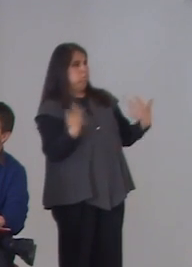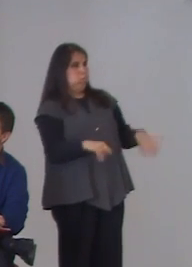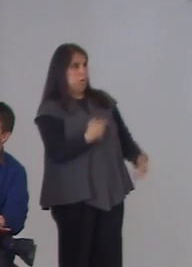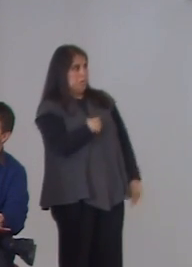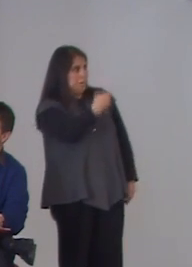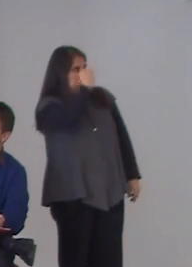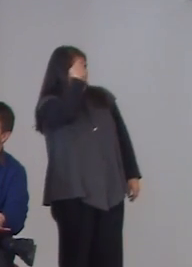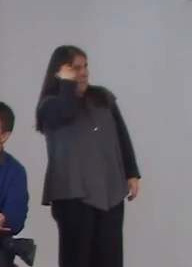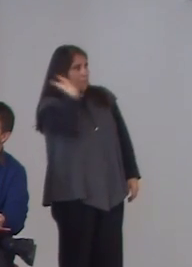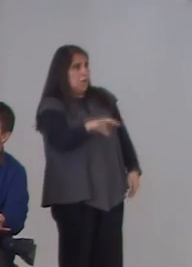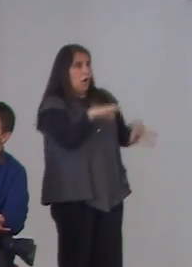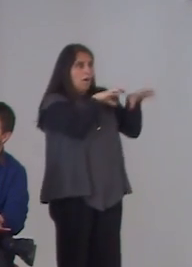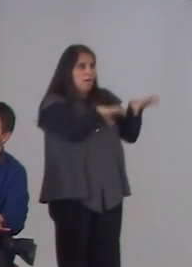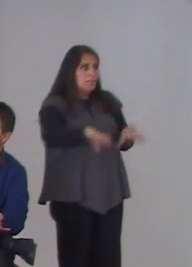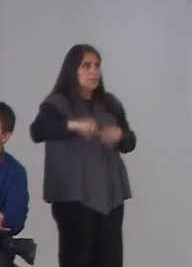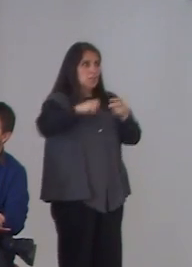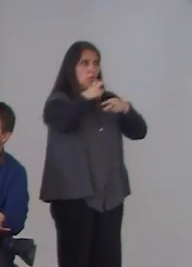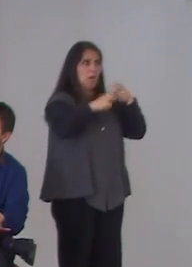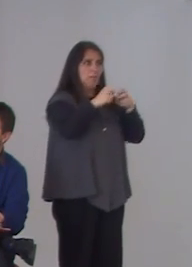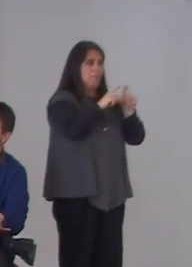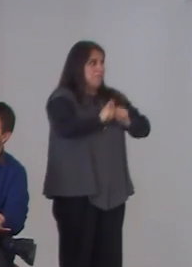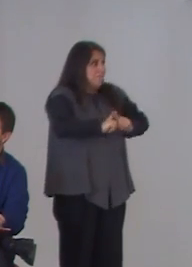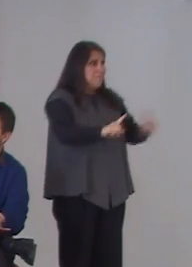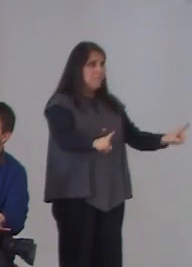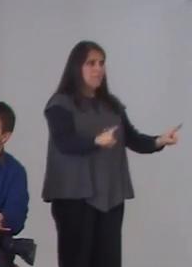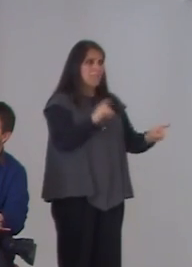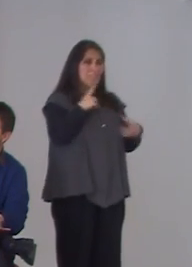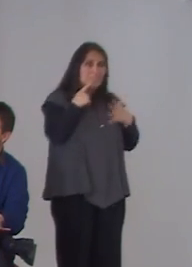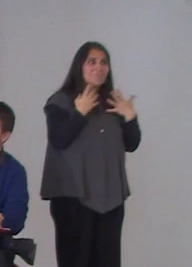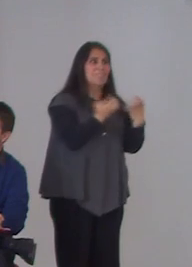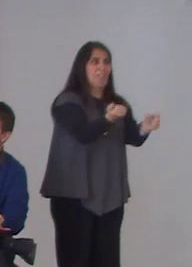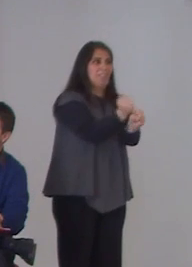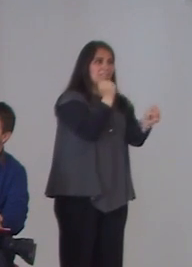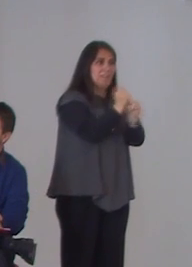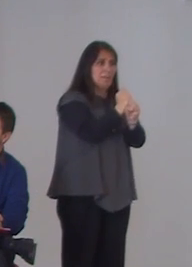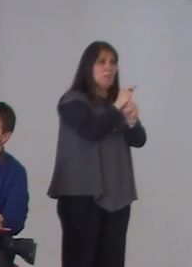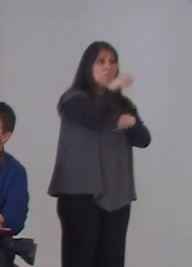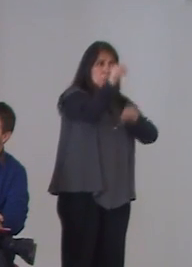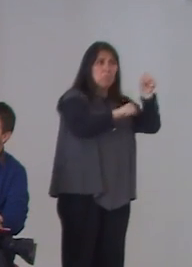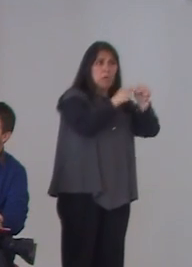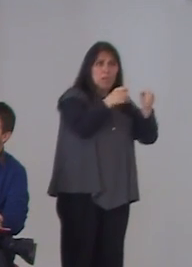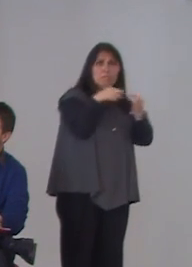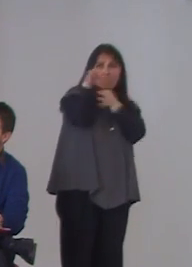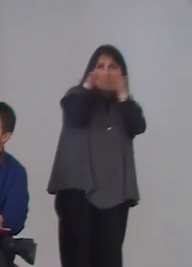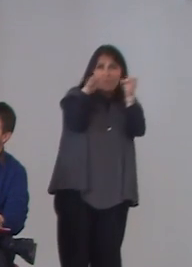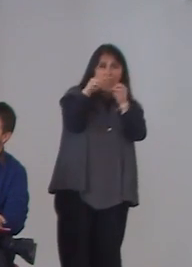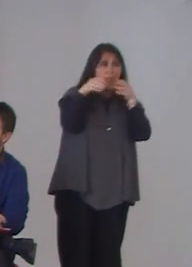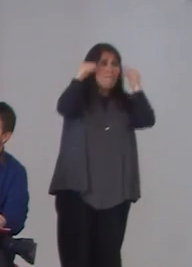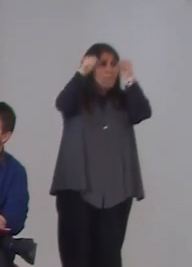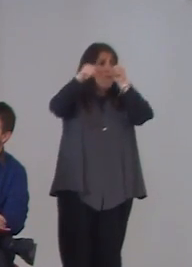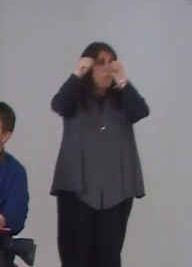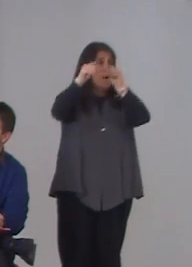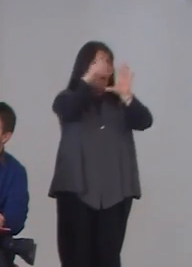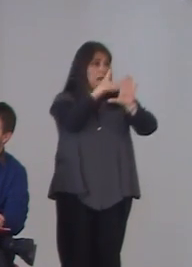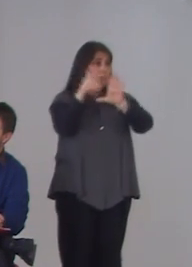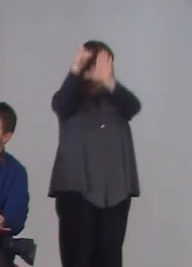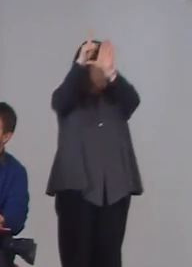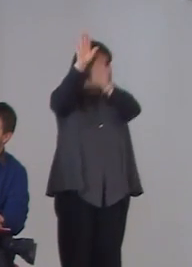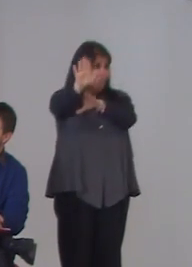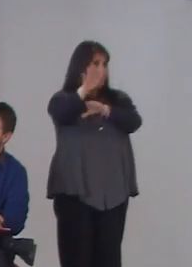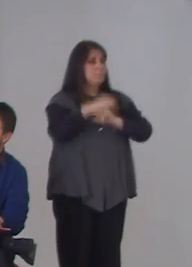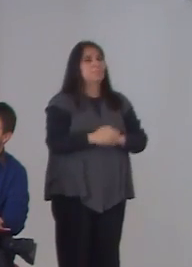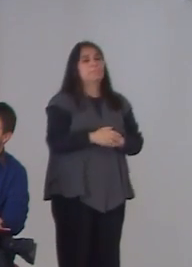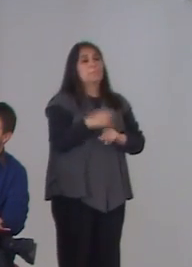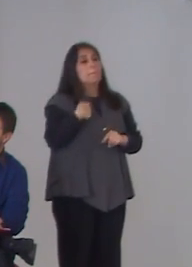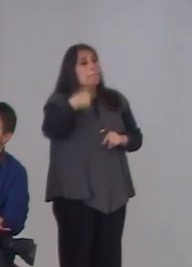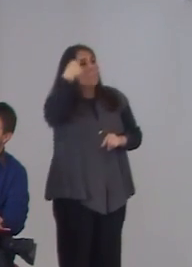justamente tienen una actitud y una disposición diferente. Y para eso también podemos dedicar tiempo y espacio de formación. Pero pensaría que más allá